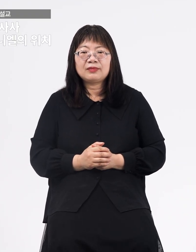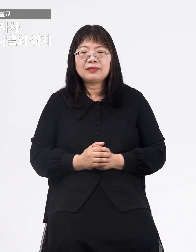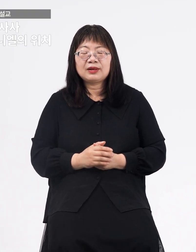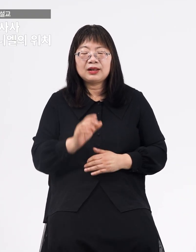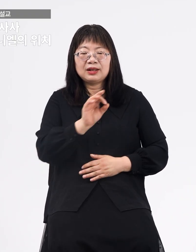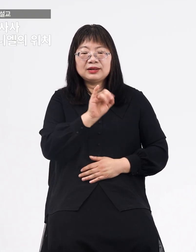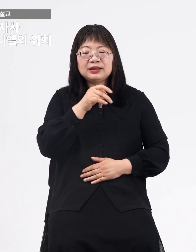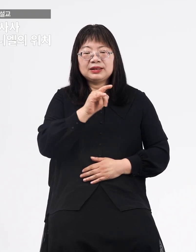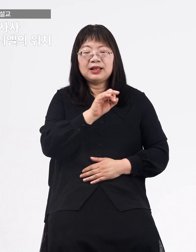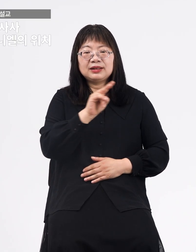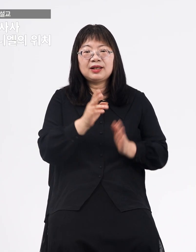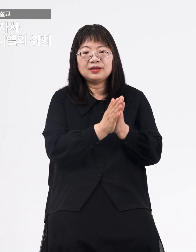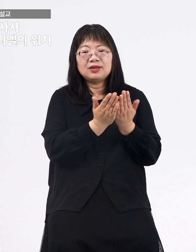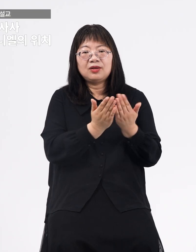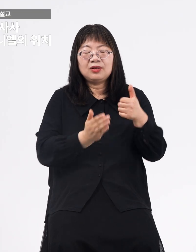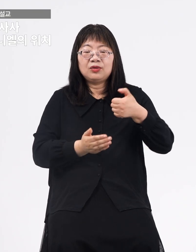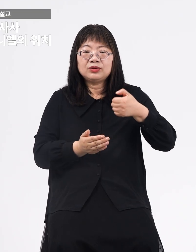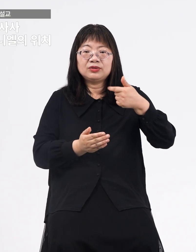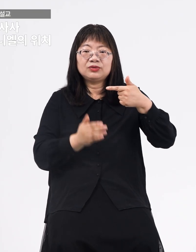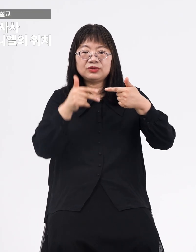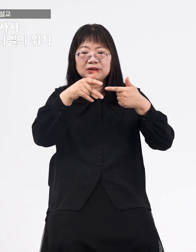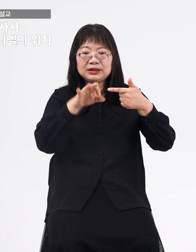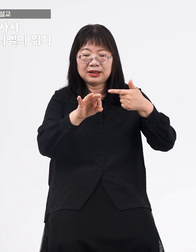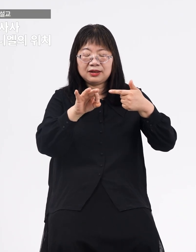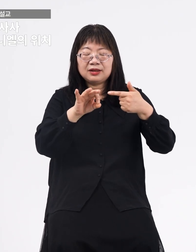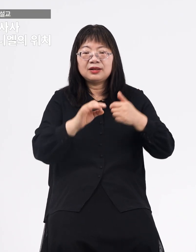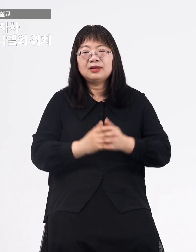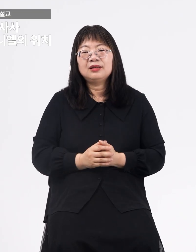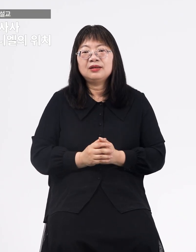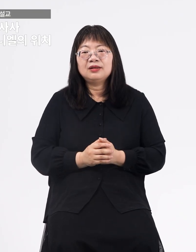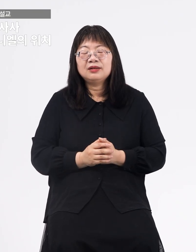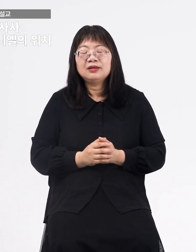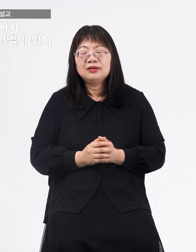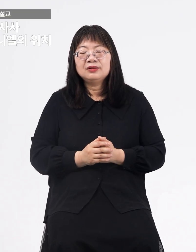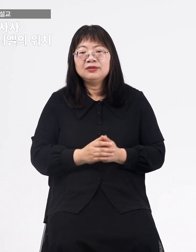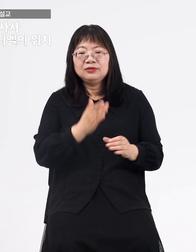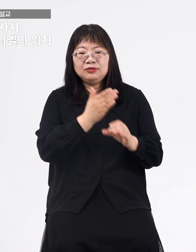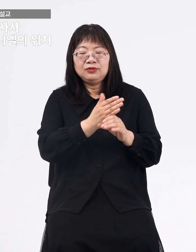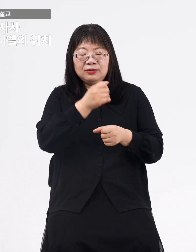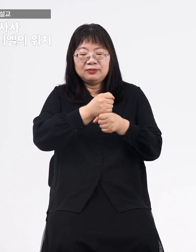이사야서 56장을 기초로 한 성경인데